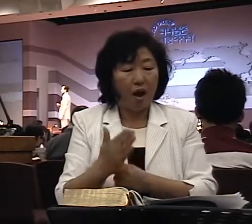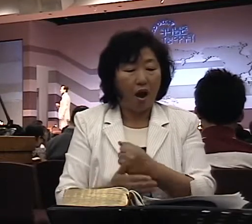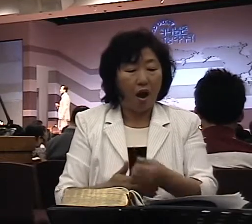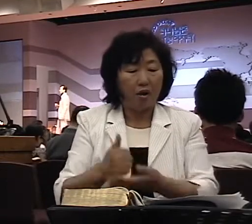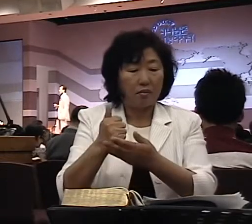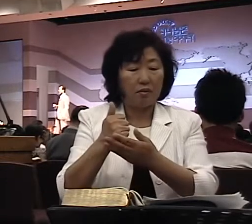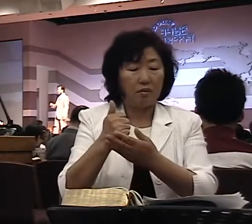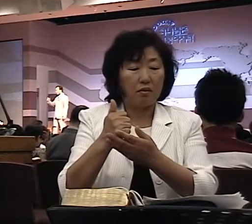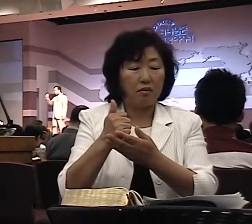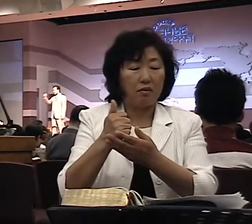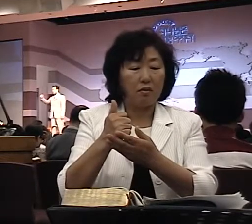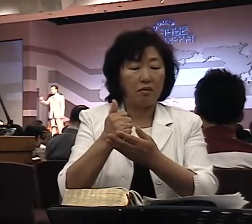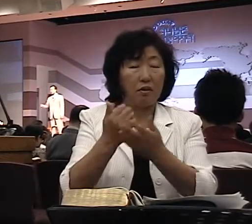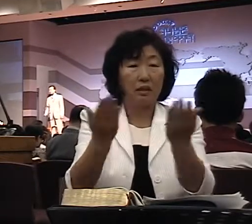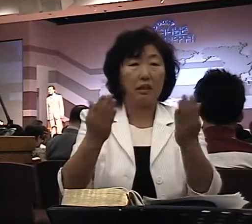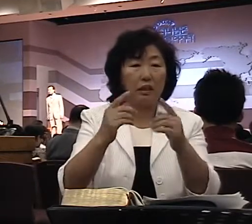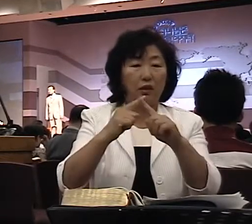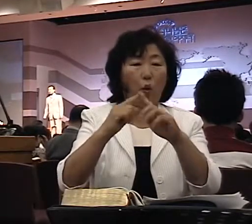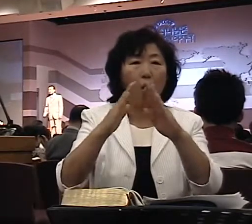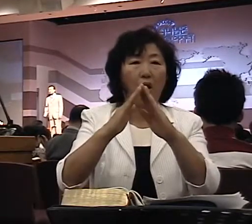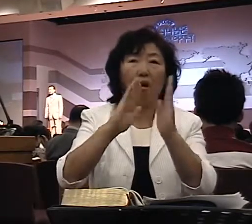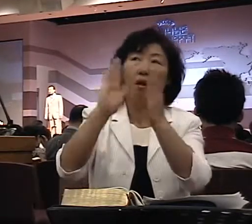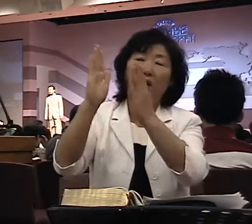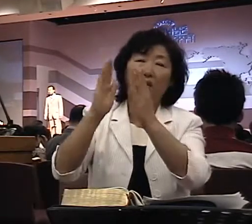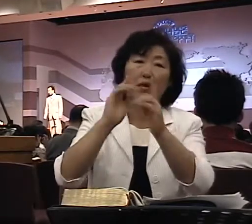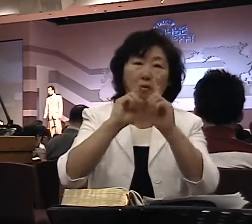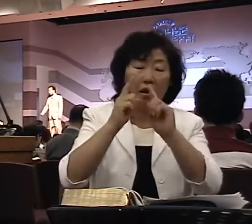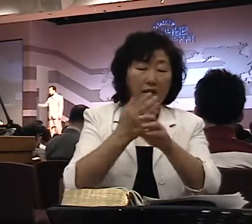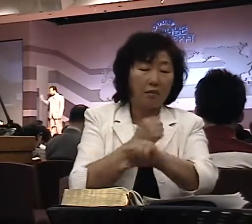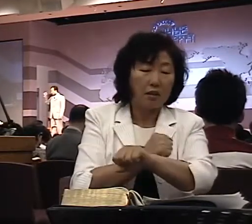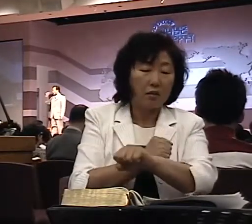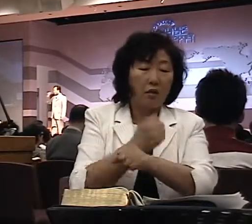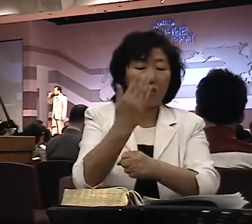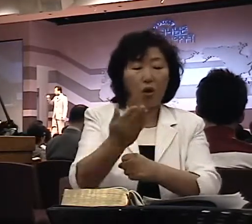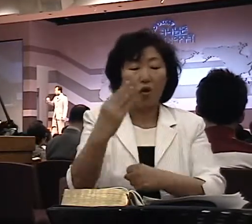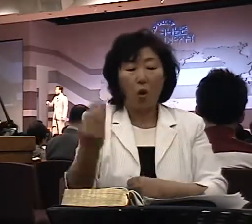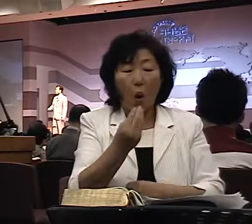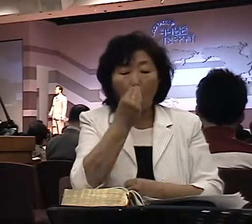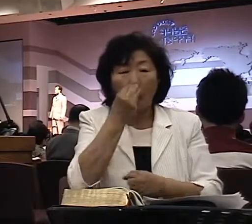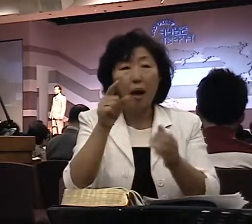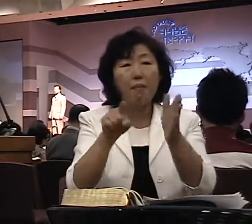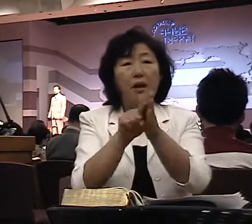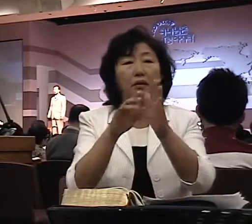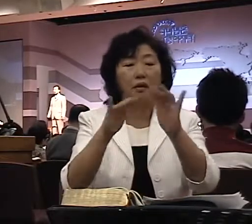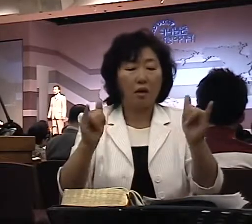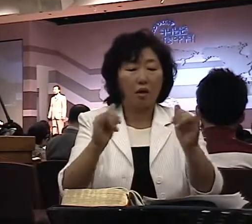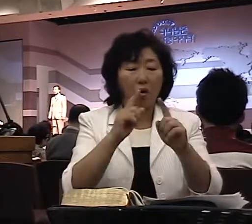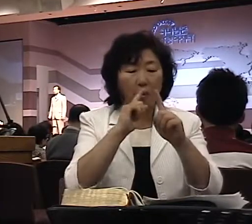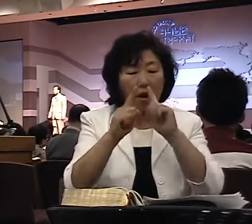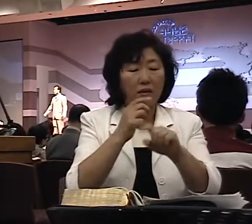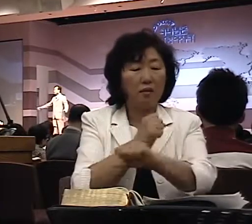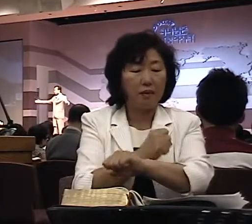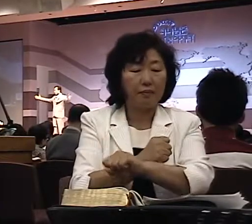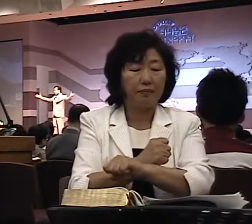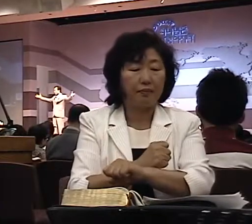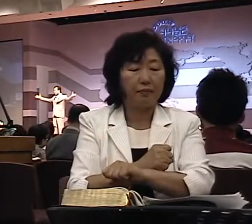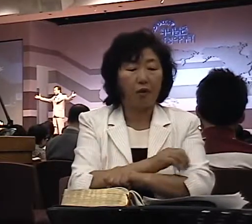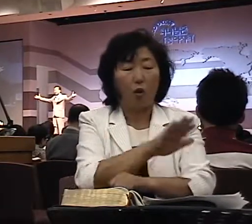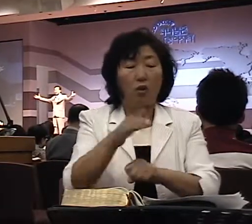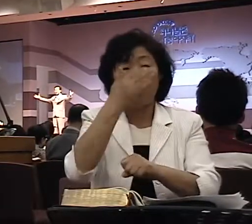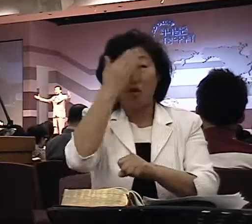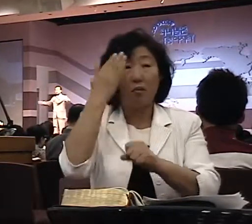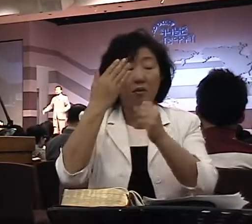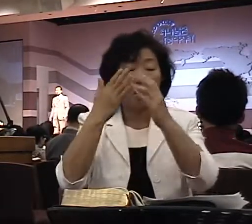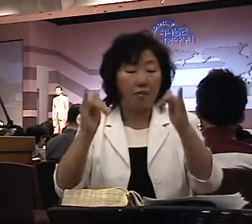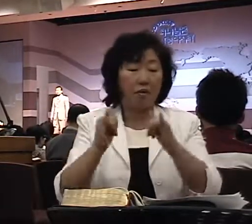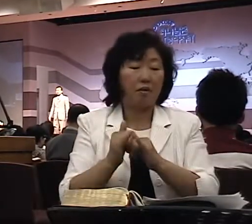하나님께서 당신의 교회를 향해 말씀하십니다. 너희는 거룩한 백성이라고 말씀하십니다. 우리